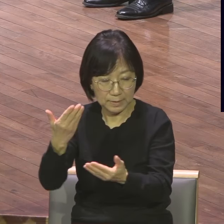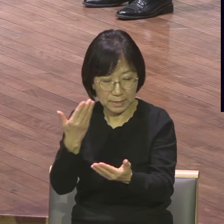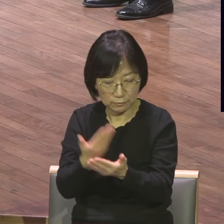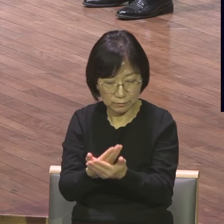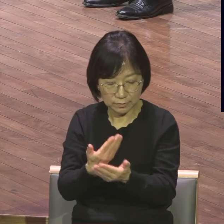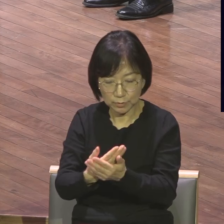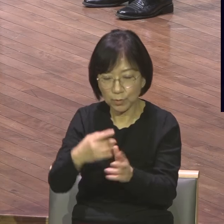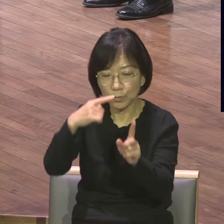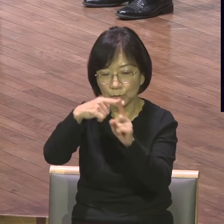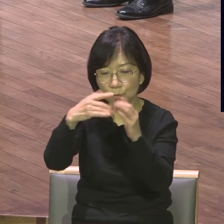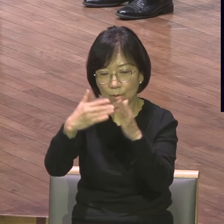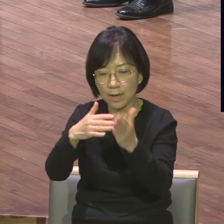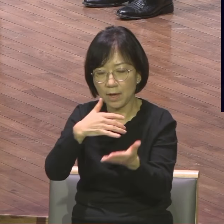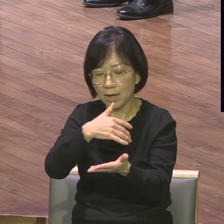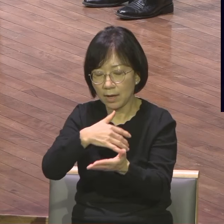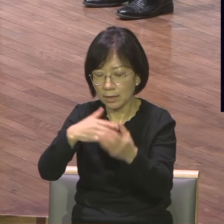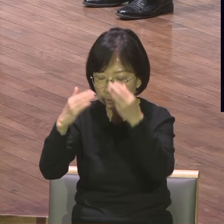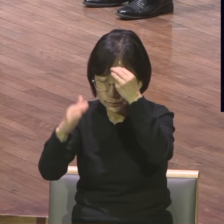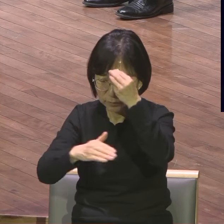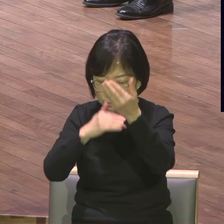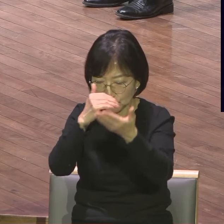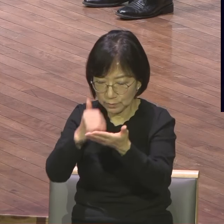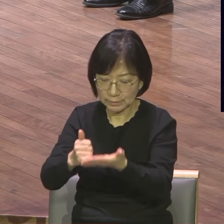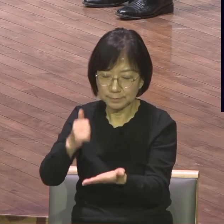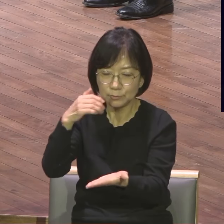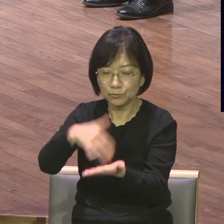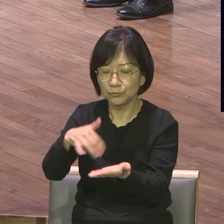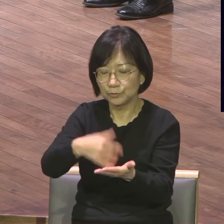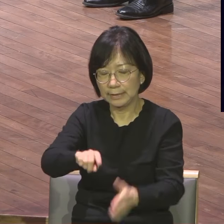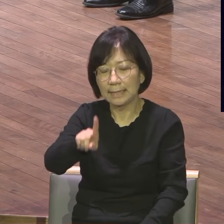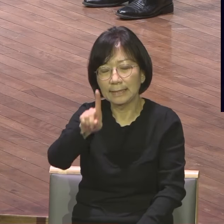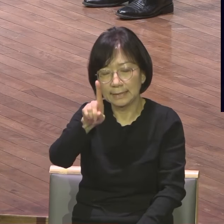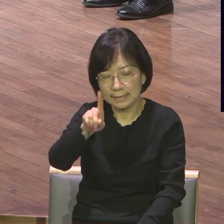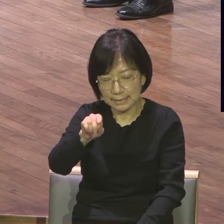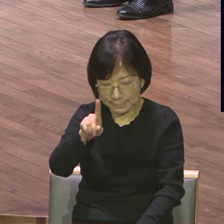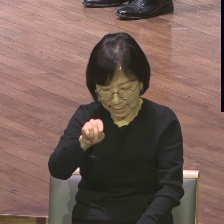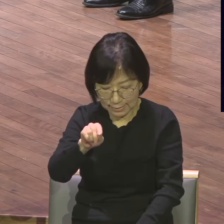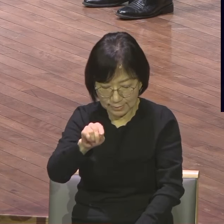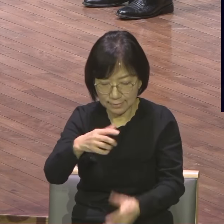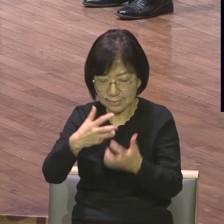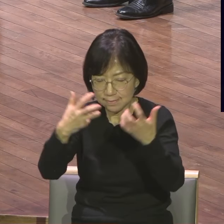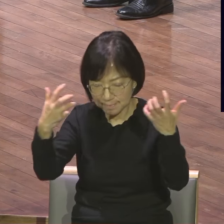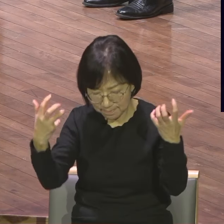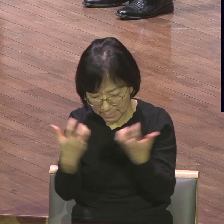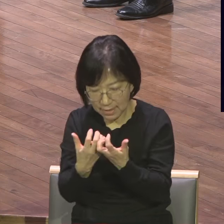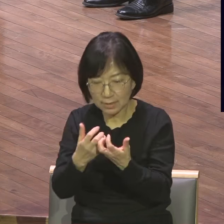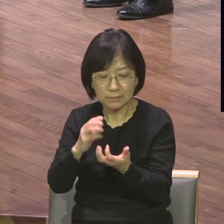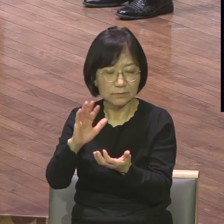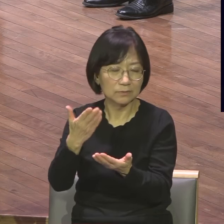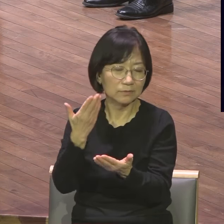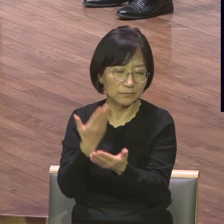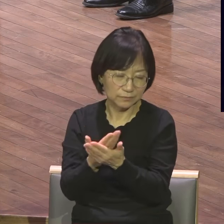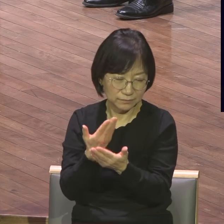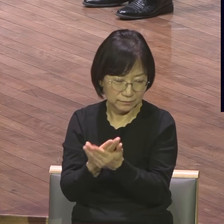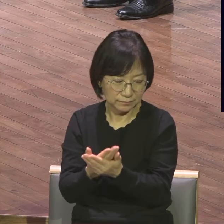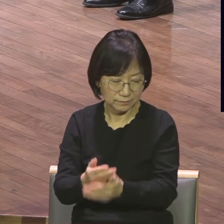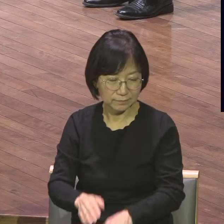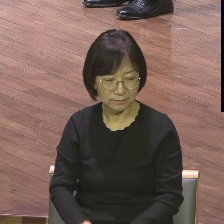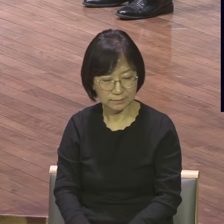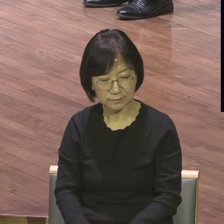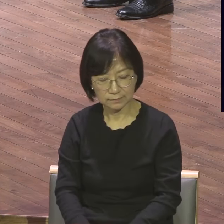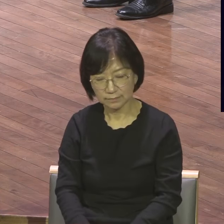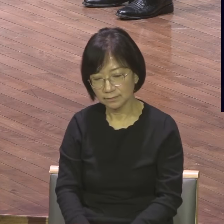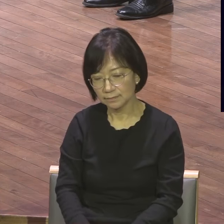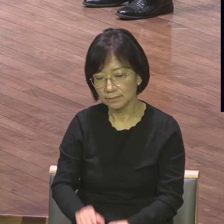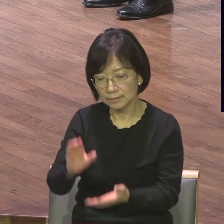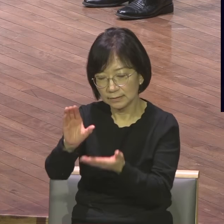성도가 채워지게 하여 주시옵시고 성도들의 간증이 곳곳에 나오게 하여 주옵소서. 십자가를 바라오며 그리스도의